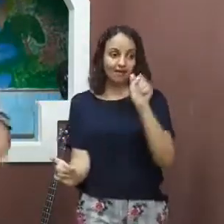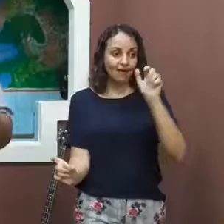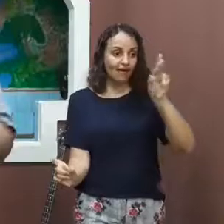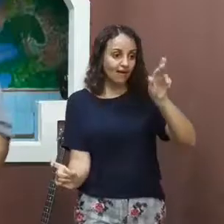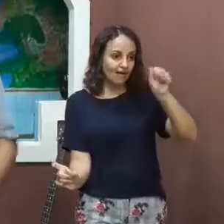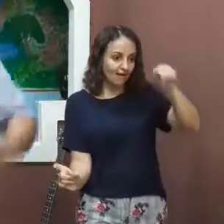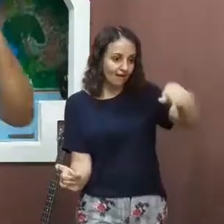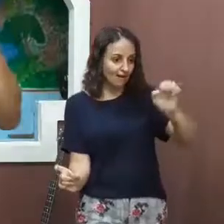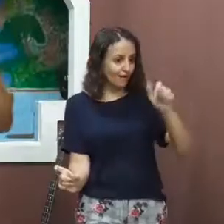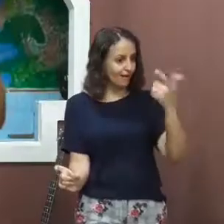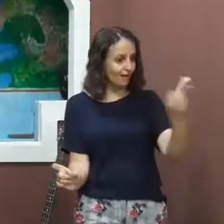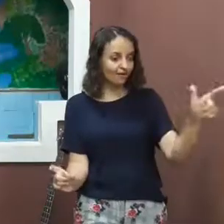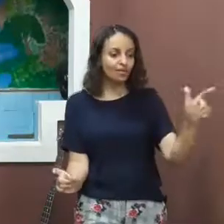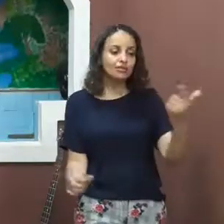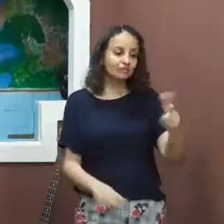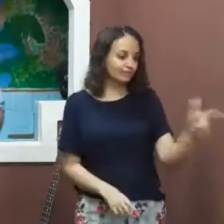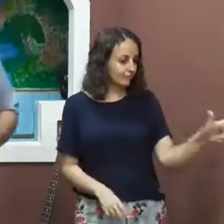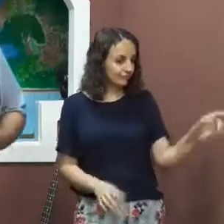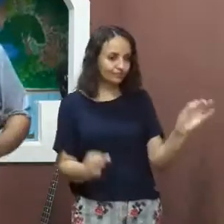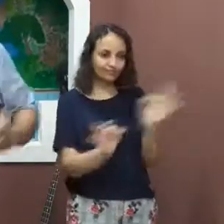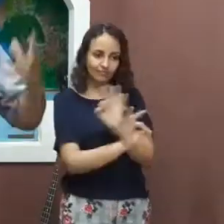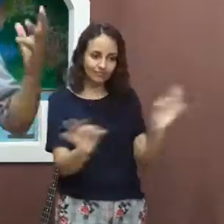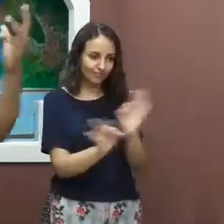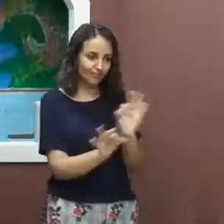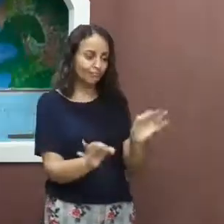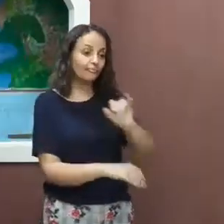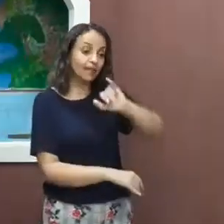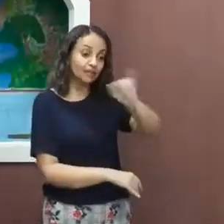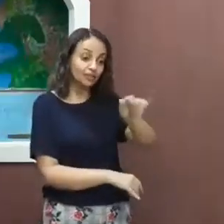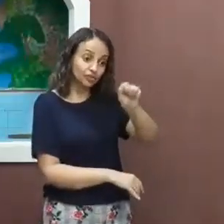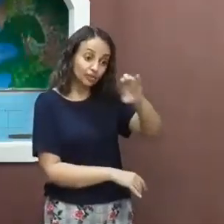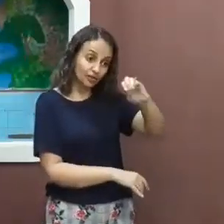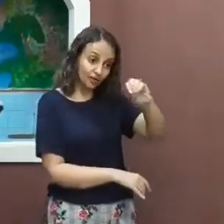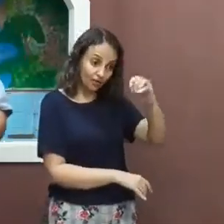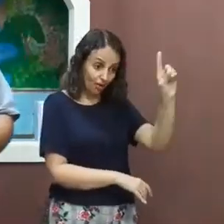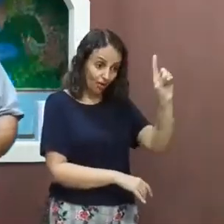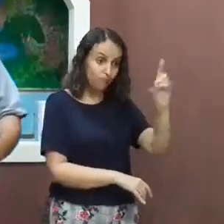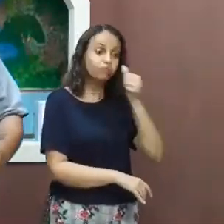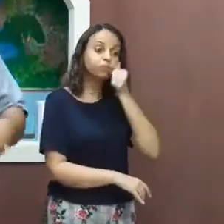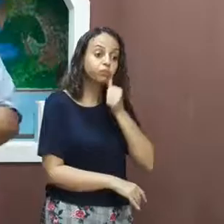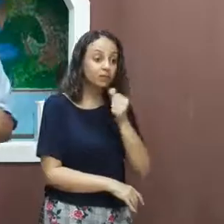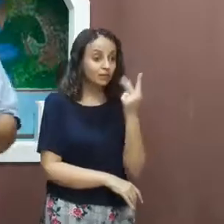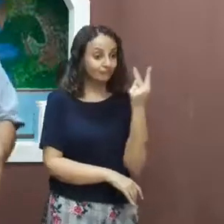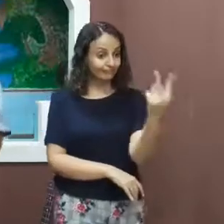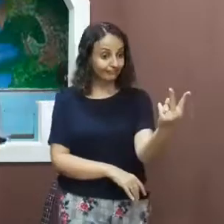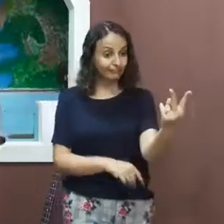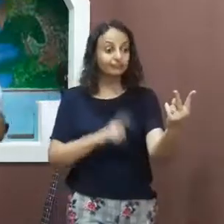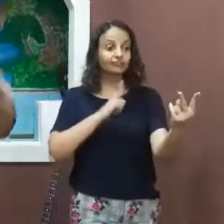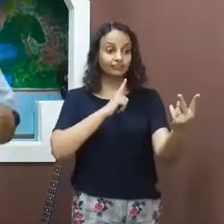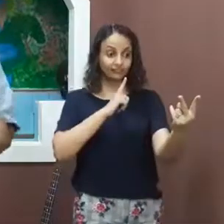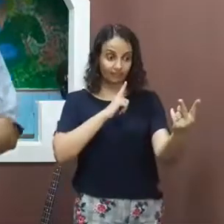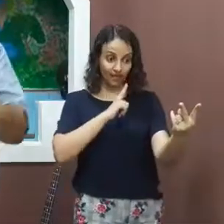uma grande nação, e ele tinha 2 mulheres. Não que a Bíblia fala que isso é certo, alguém tem que pegar esse texto e falar que o